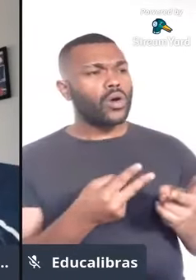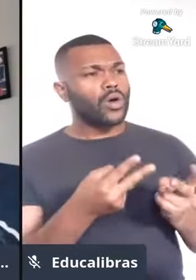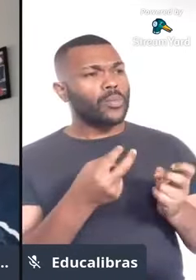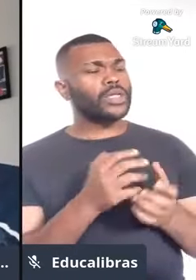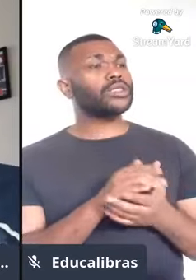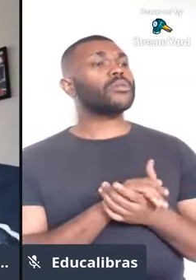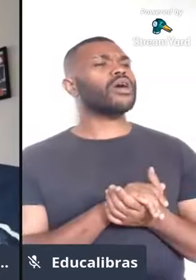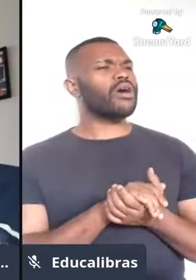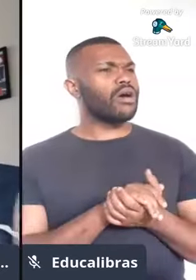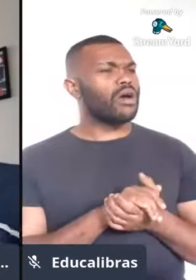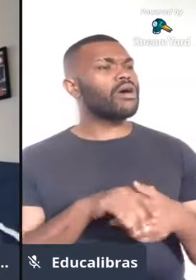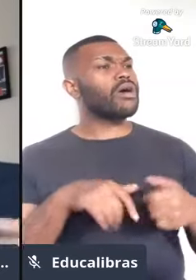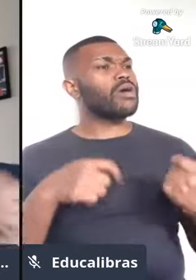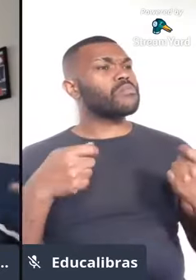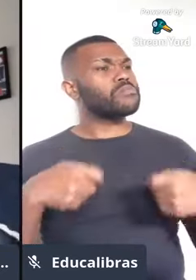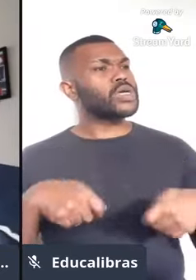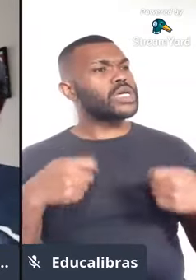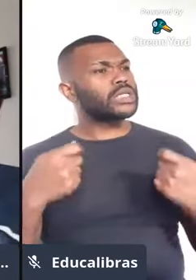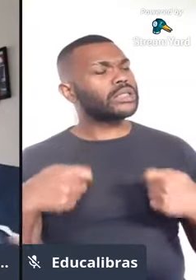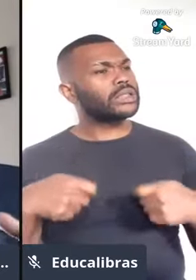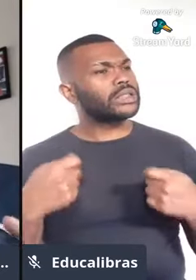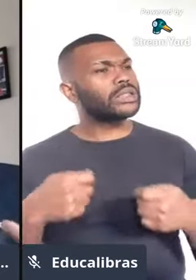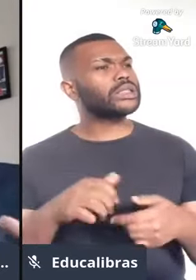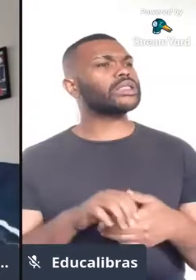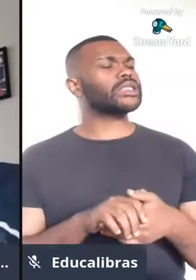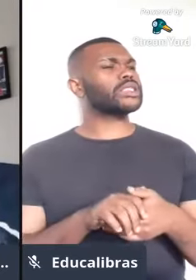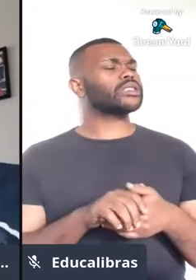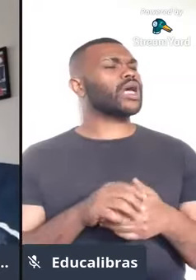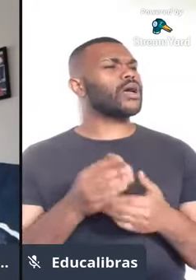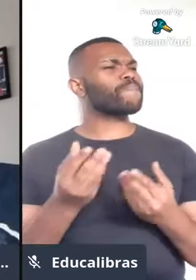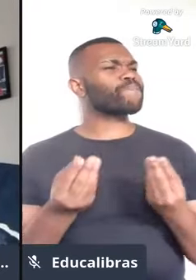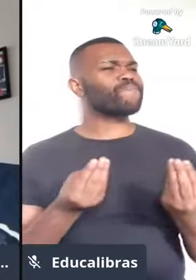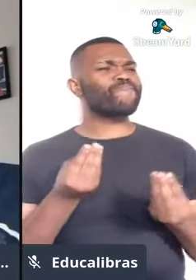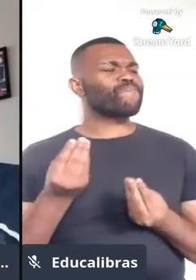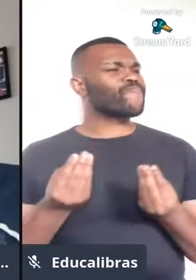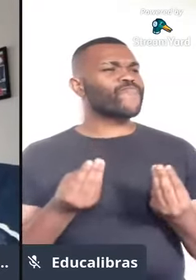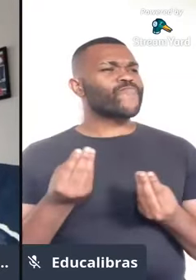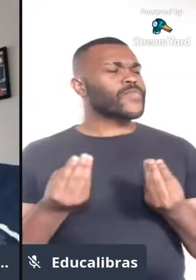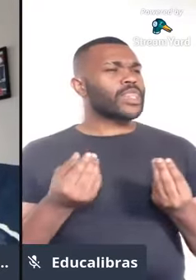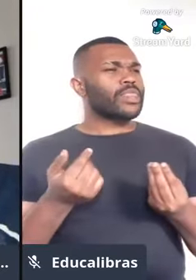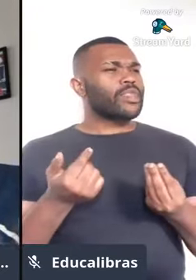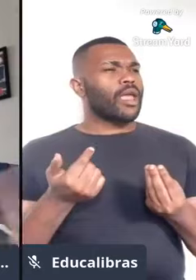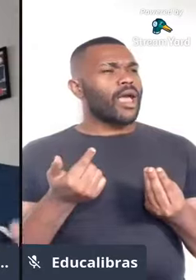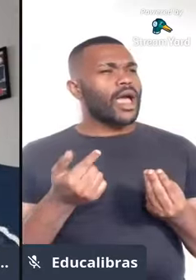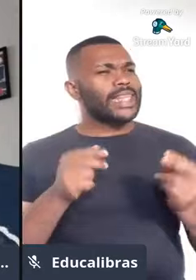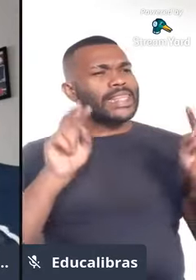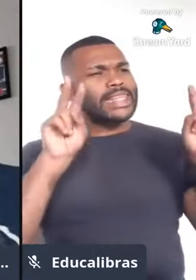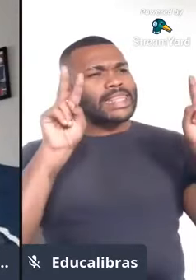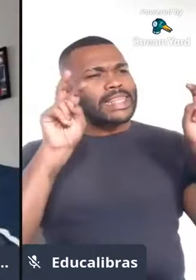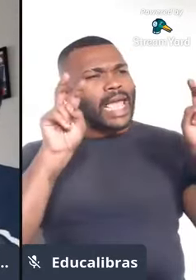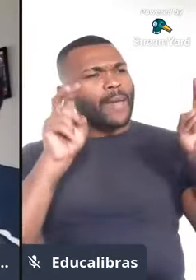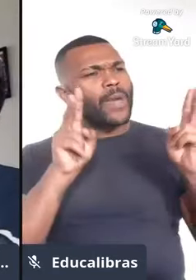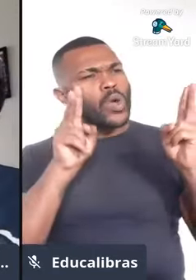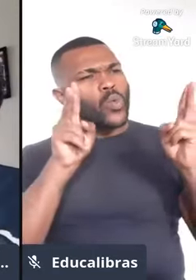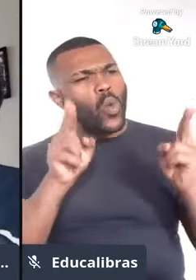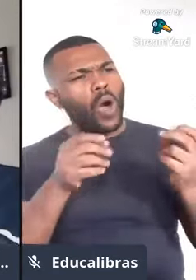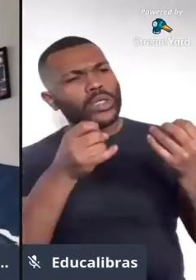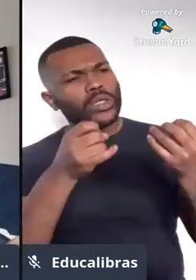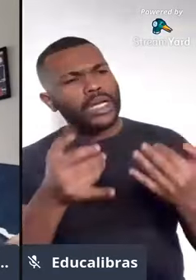um espaço, enfim, de alguma forma, com aquele mesmo formato. Na CBN eu não tive